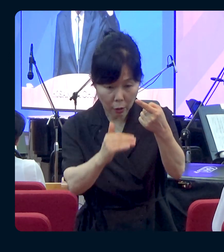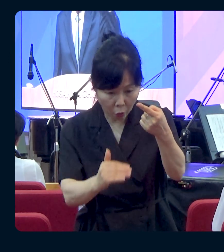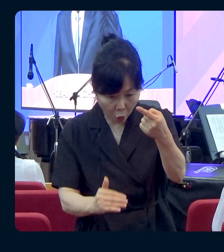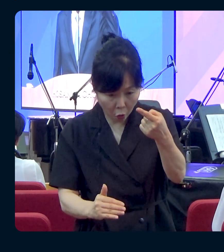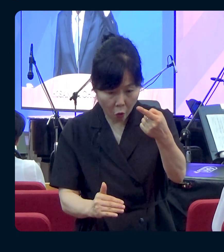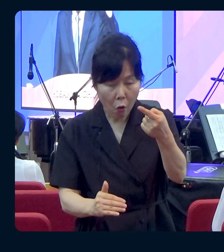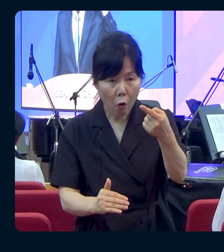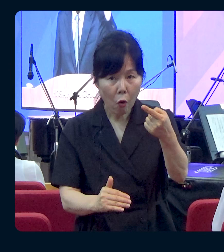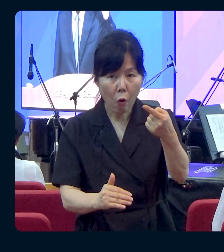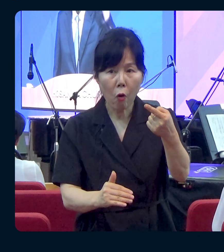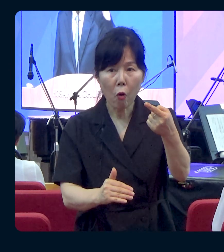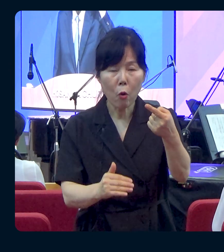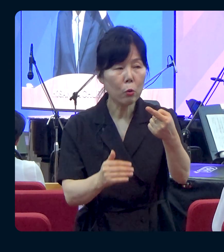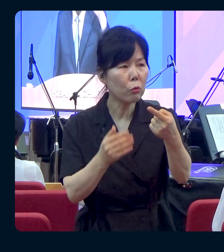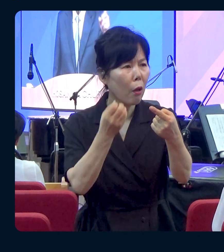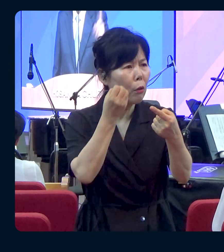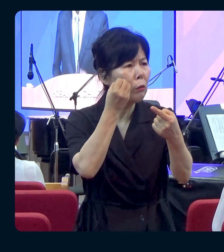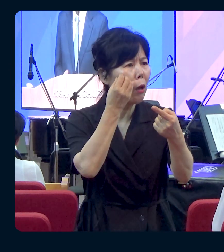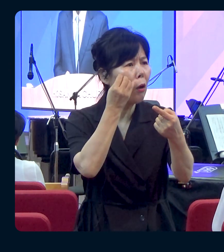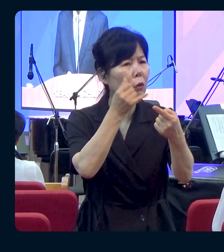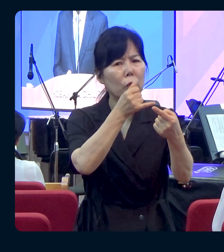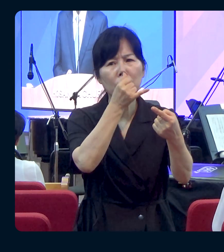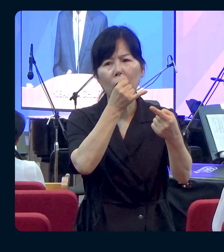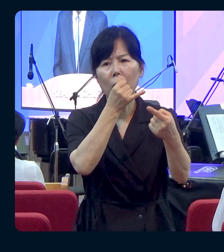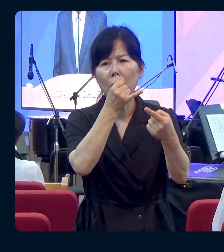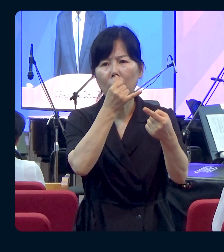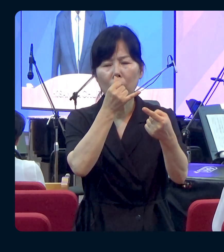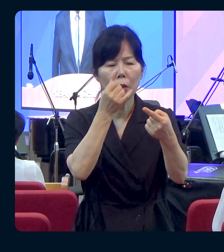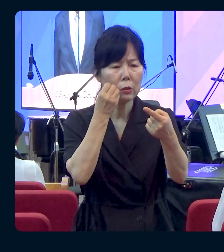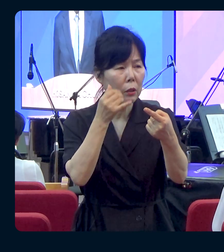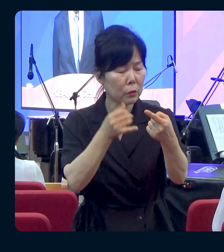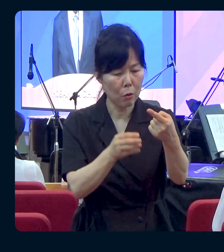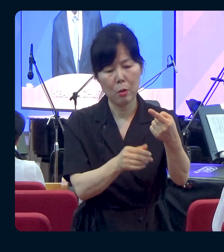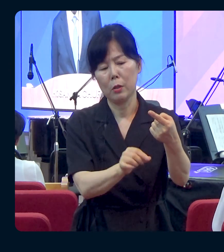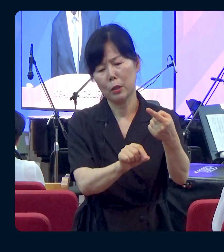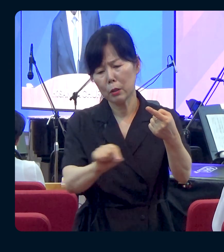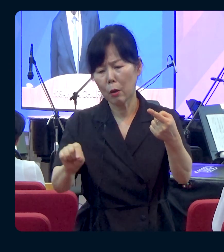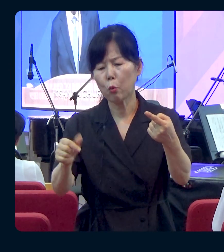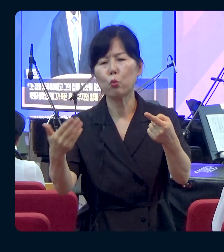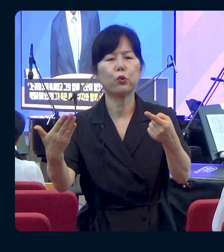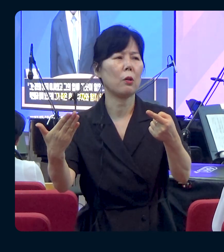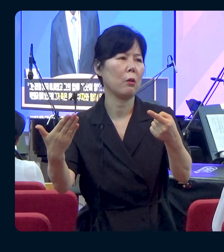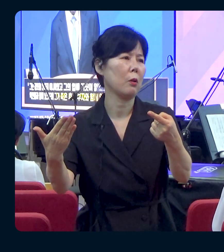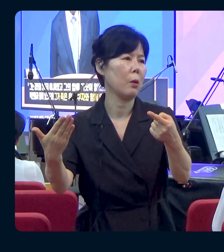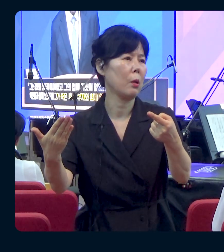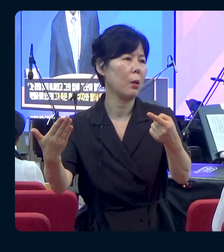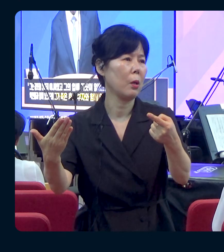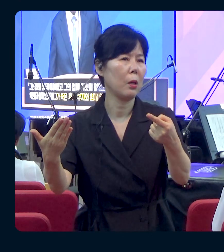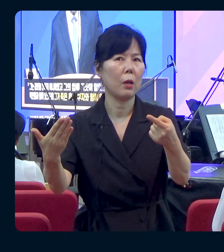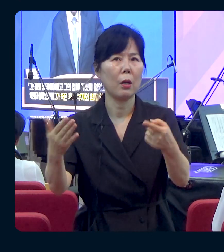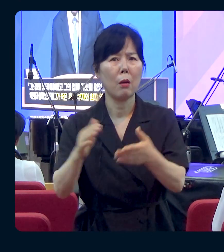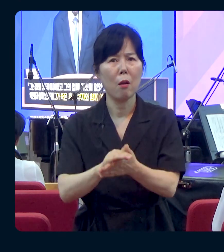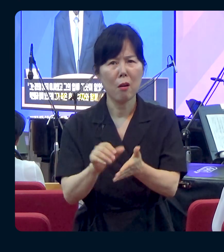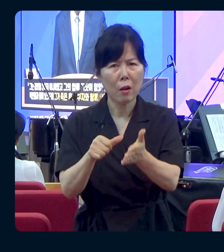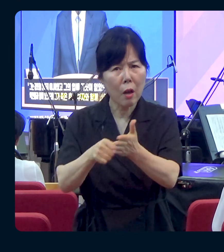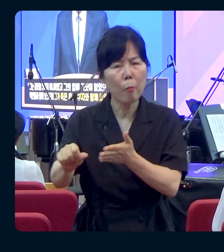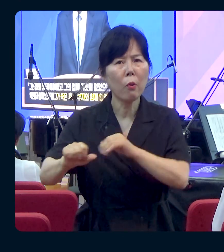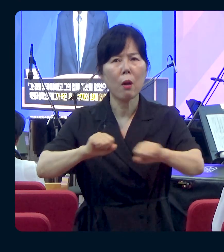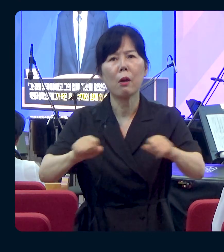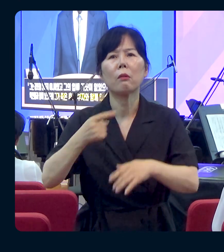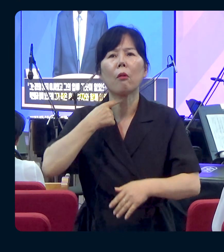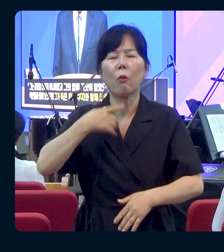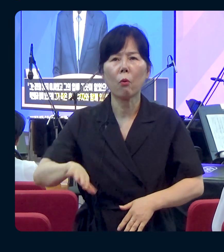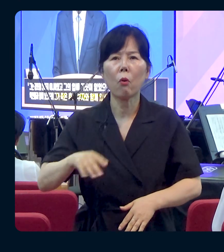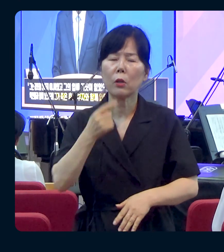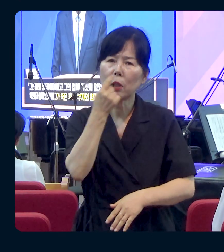되지 않는 그런 예언의 말씀 하나가 나오고 있습니다. 9절에 나오는데, 그는 강포를 행하지